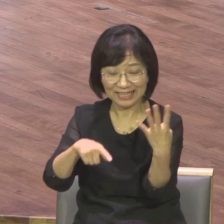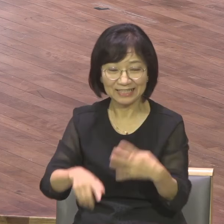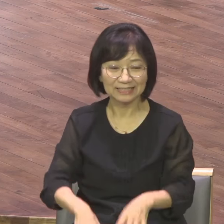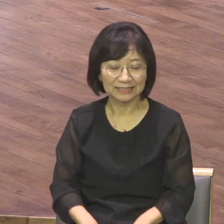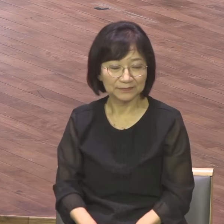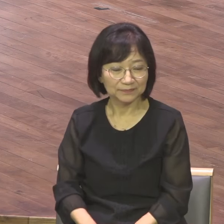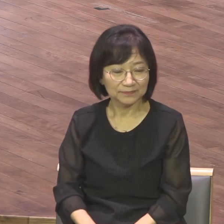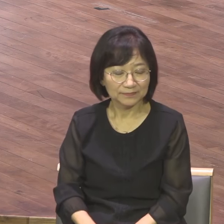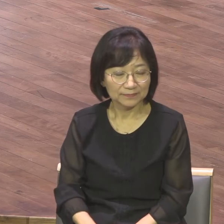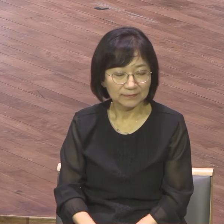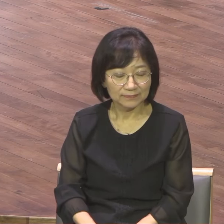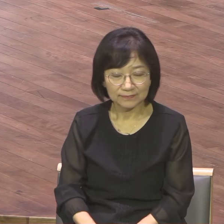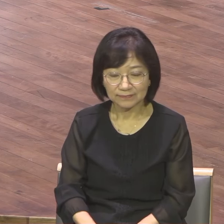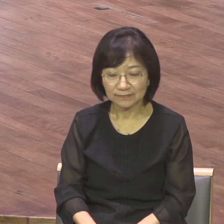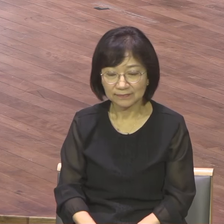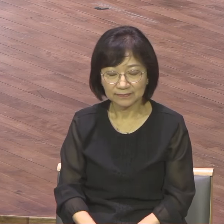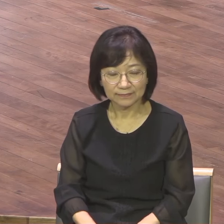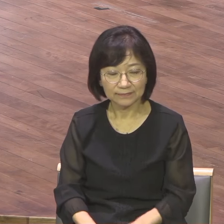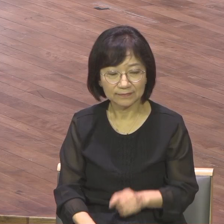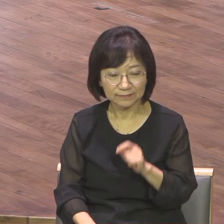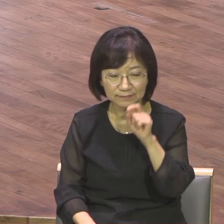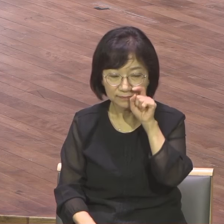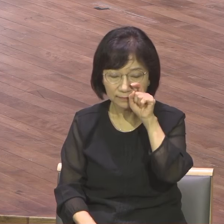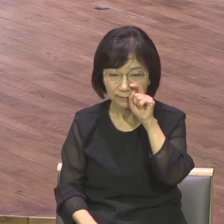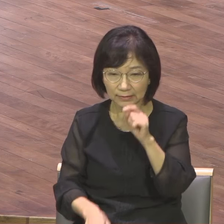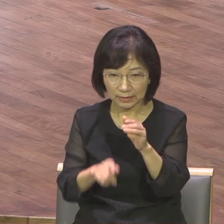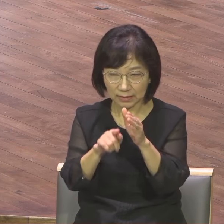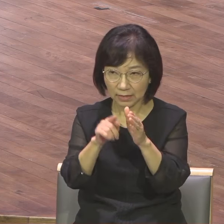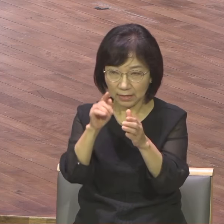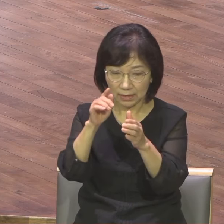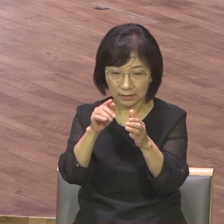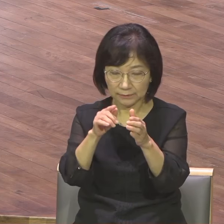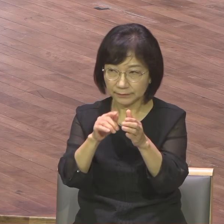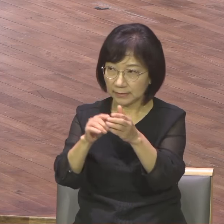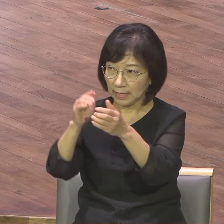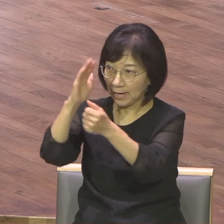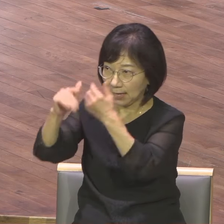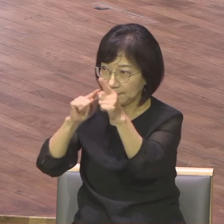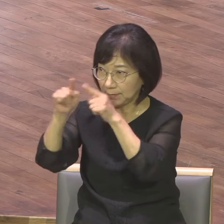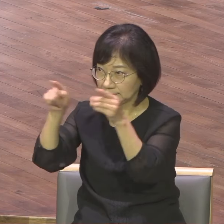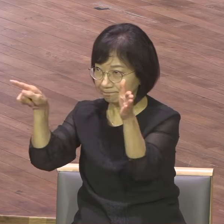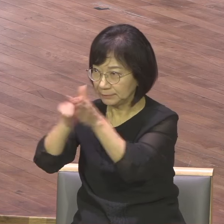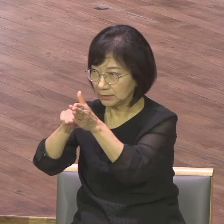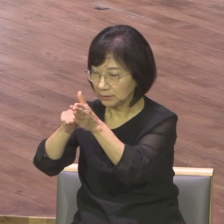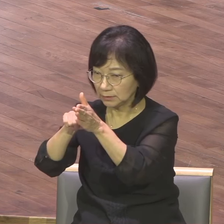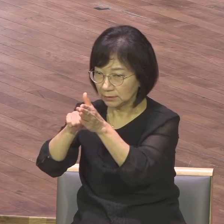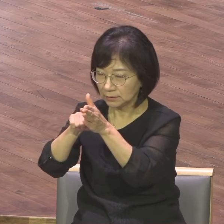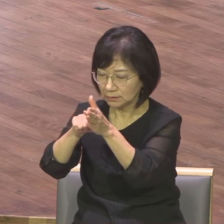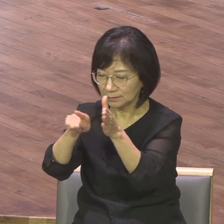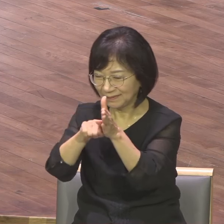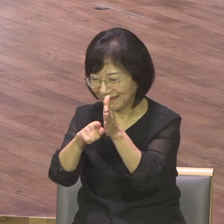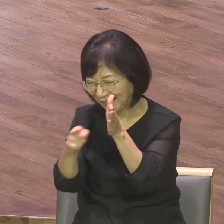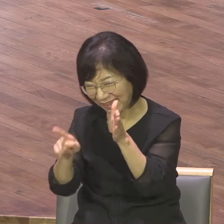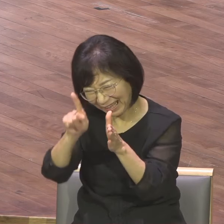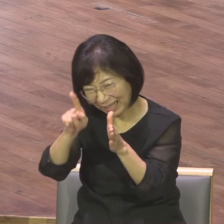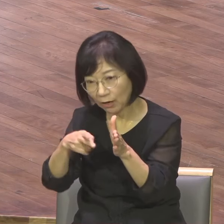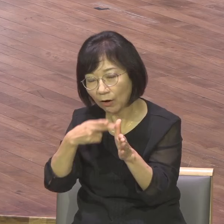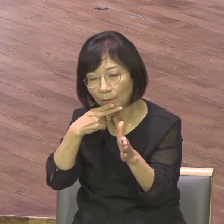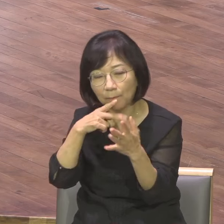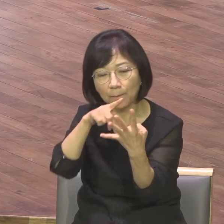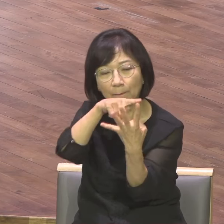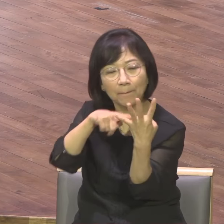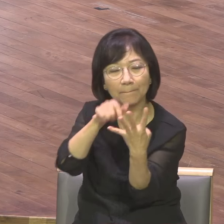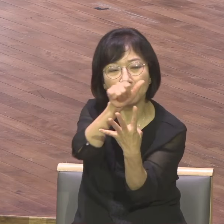신앙생활은요, 하나님 말씀에 대한 뭐요? 확고부동 자세가 있어야 돼요. 아멘? 말씀에